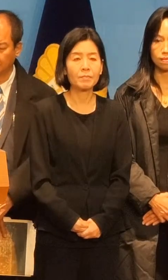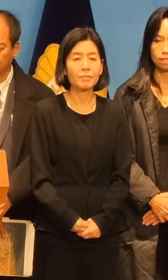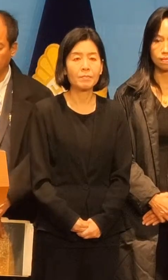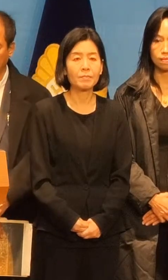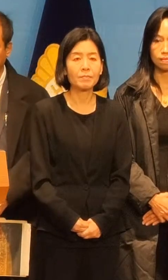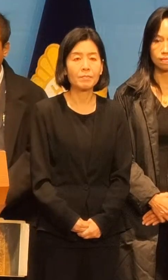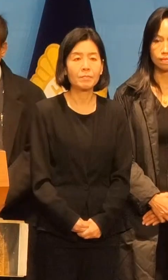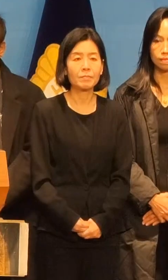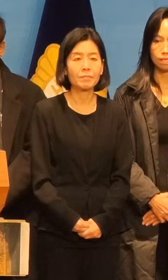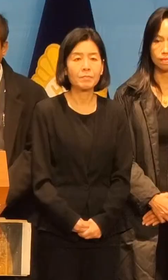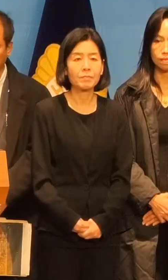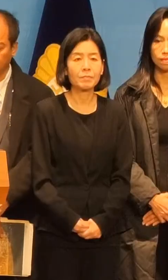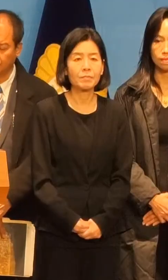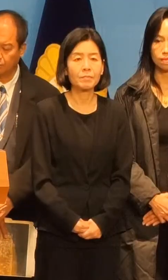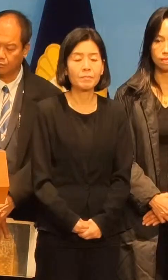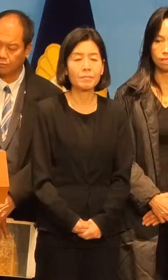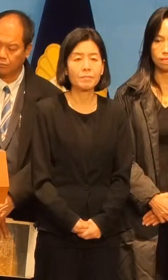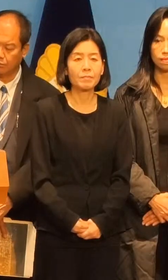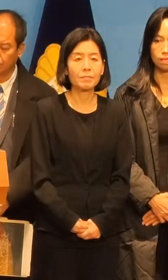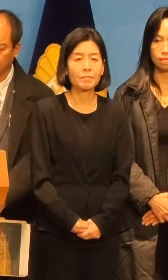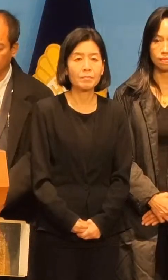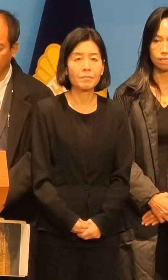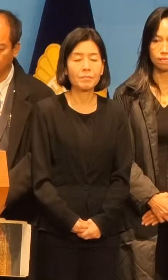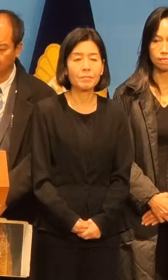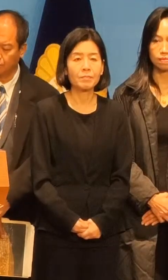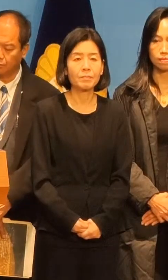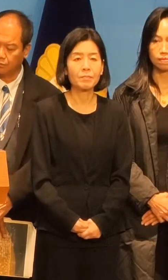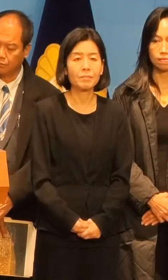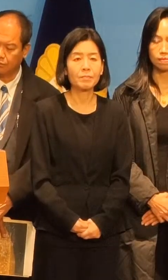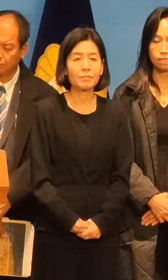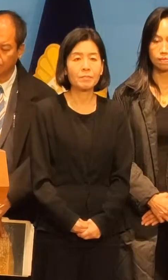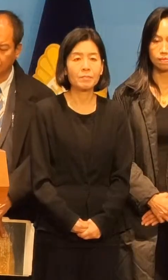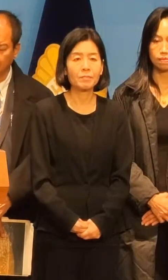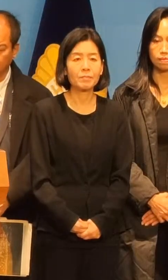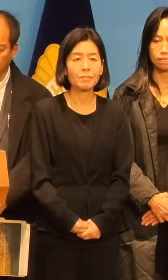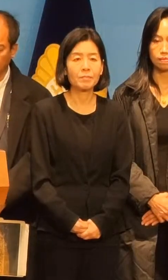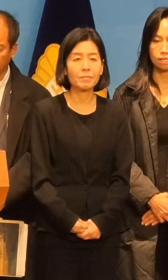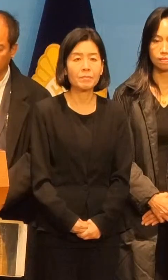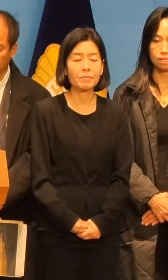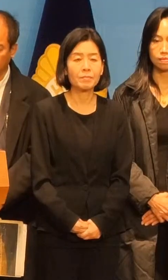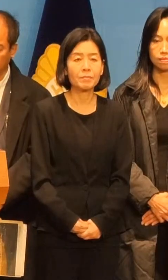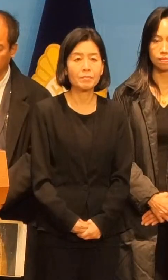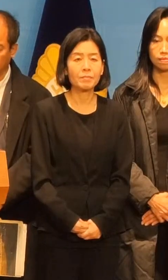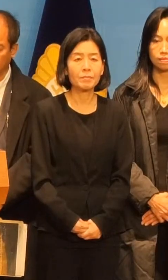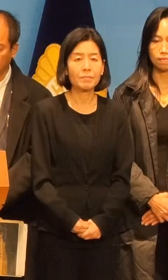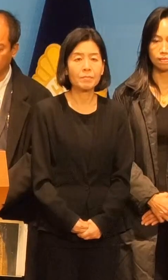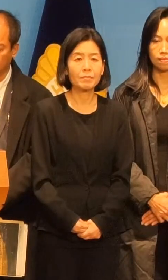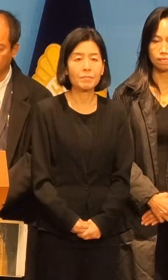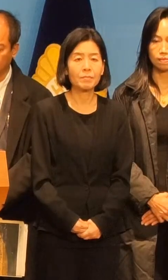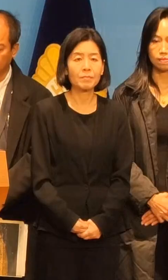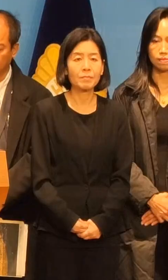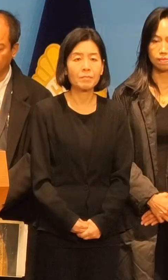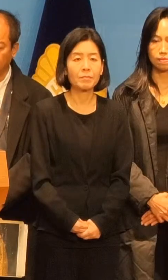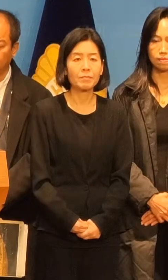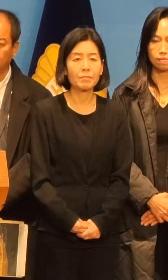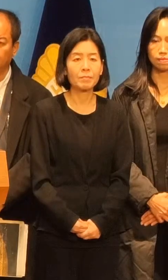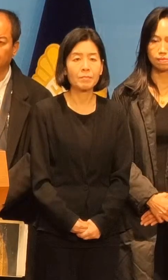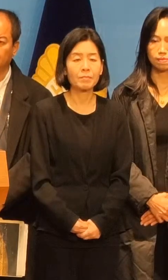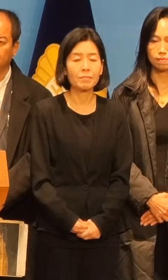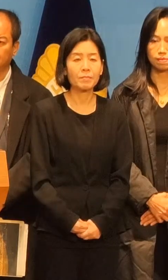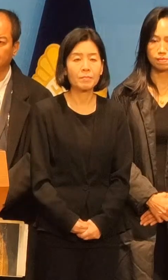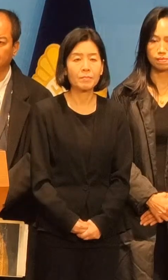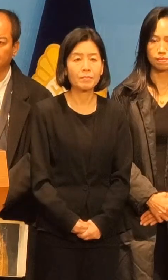နဲ့ဆက်ဆက်နေတဲ့ပေါ့နော်ဒီ online scam တွေ cyber criminals တွေကိုပတ်သက်ပြီးတော့ဦးစားပေးပြီးတော့ပေါ့နော်ဒါ